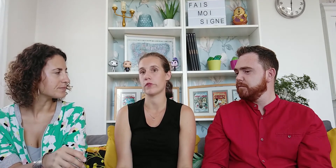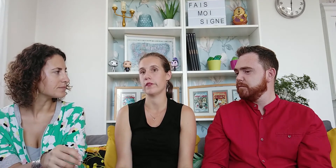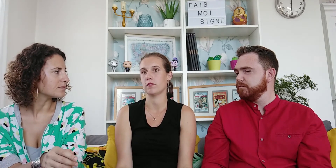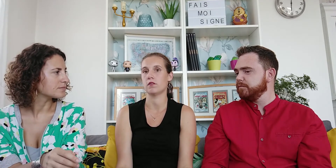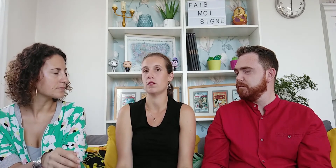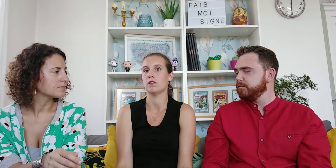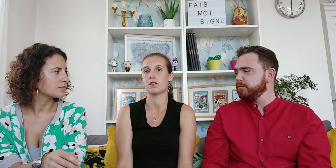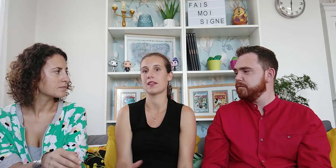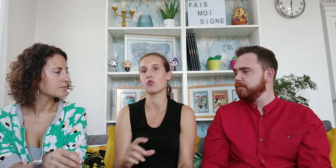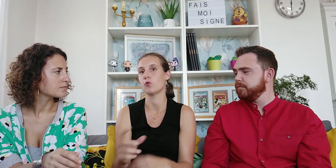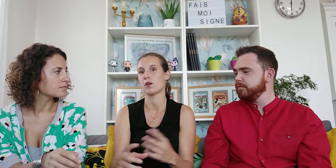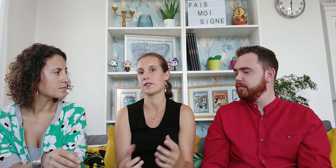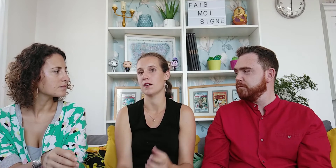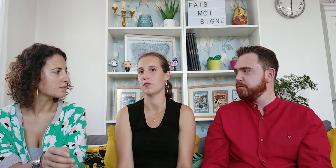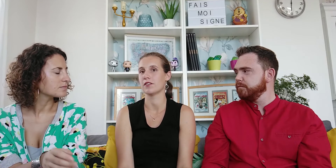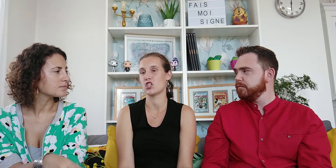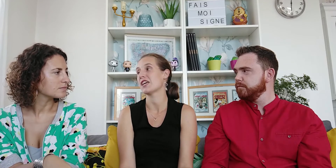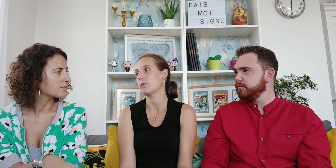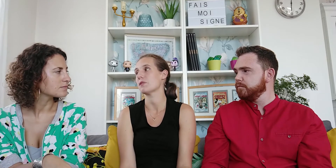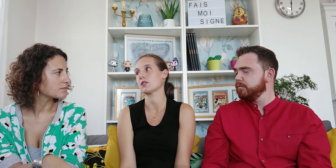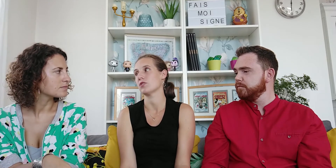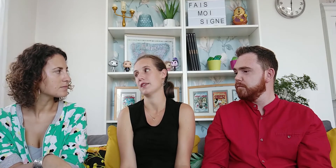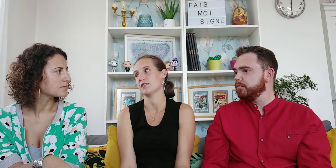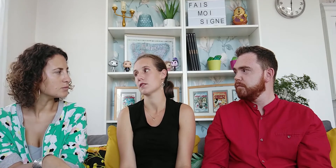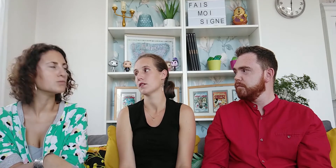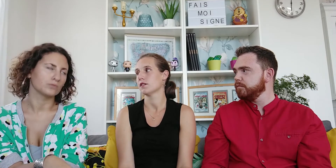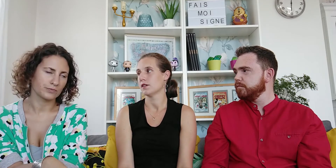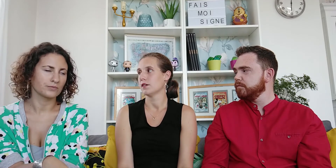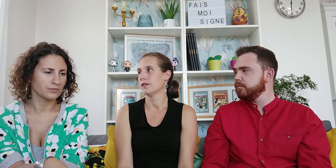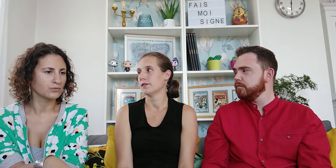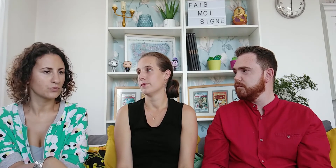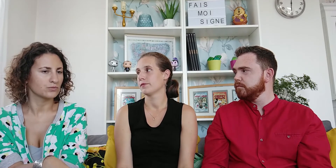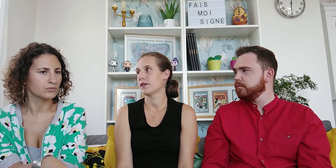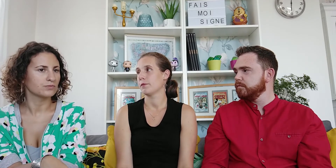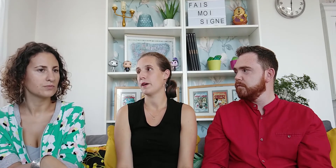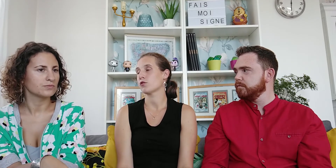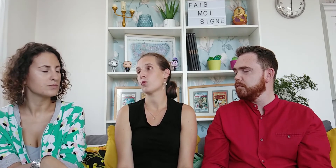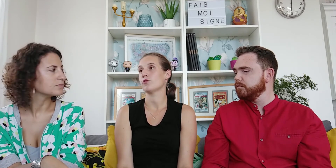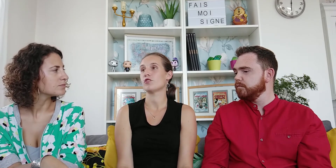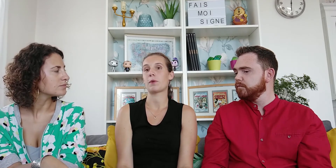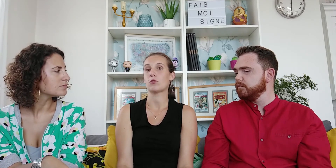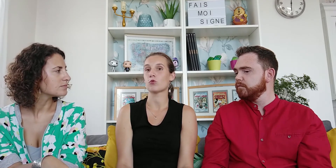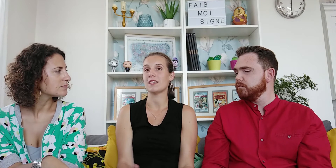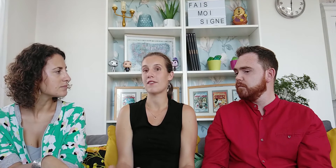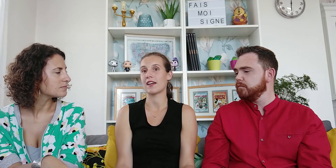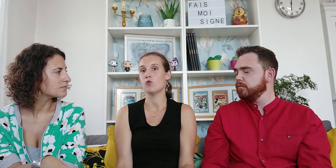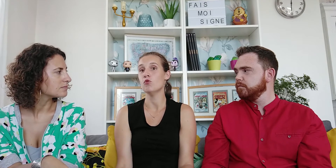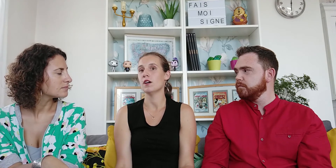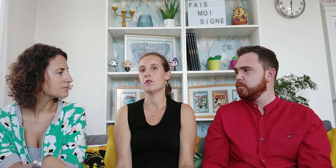signe quelques mots comme ça, généralement parce qu'ils nous intéressent. Par exemple, j'ai appris une comptine avec un loup, donc on